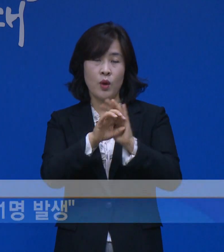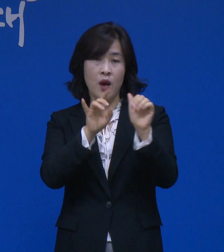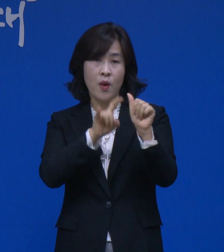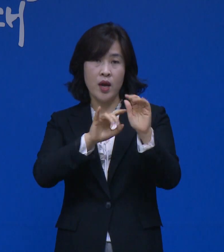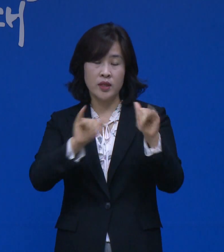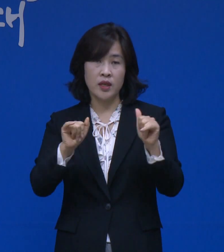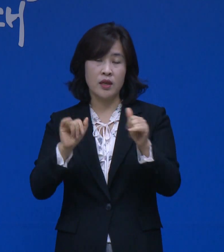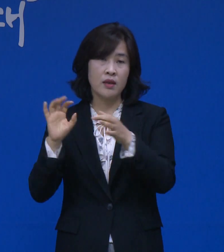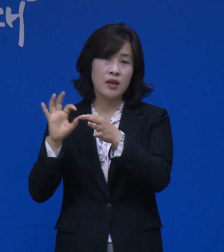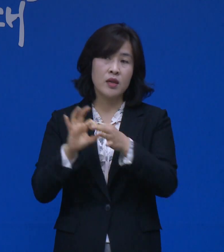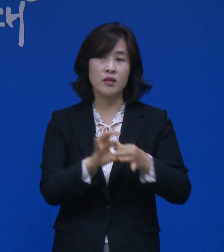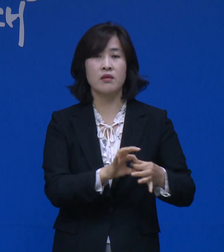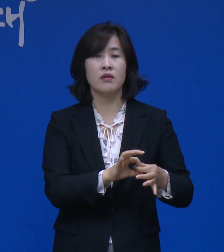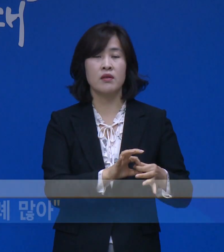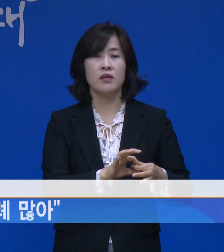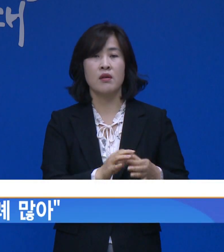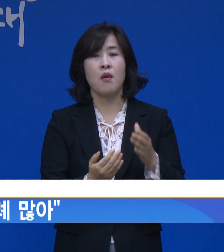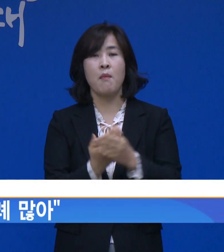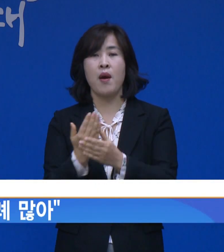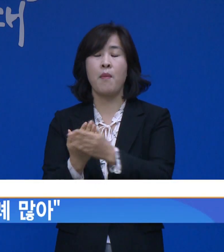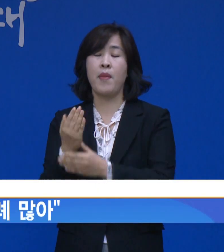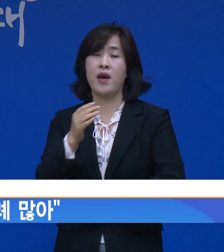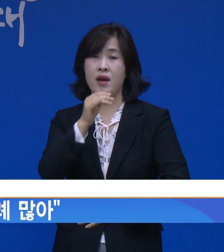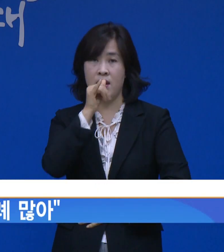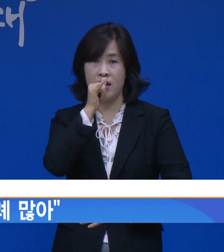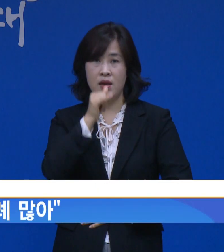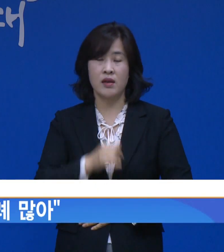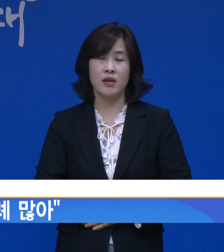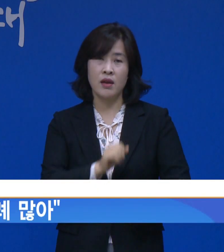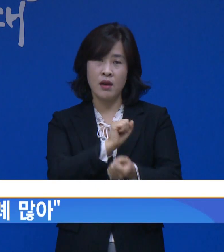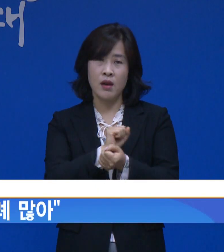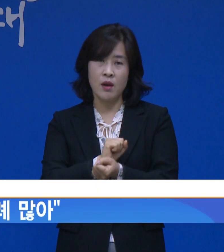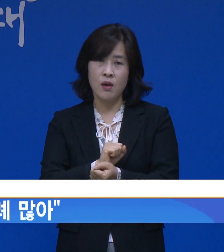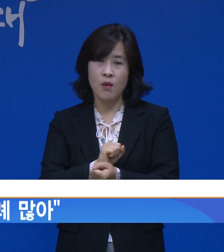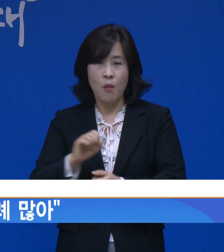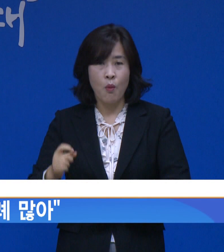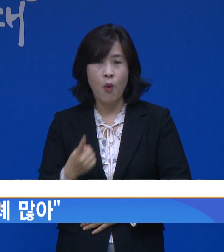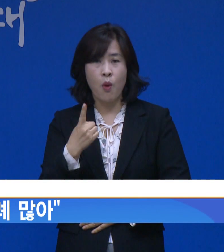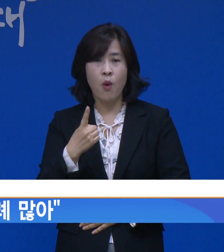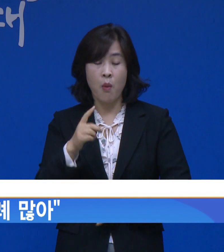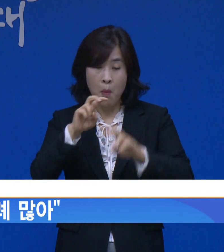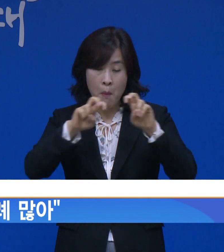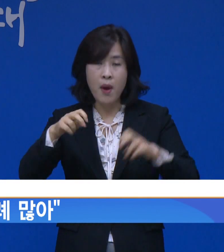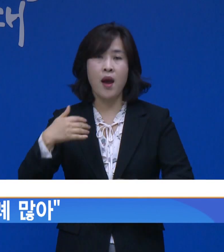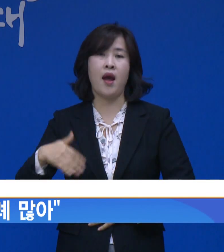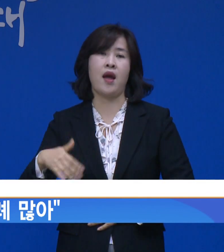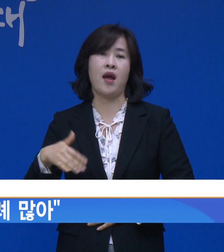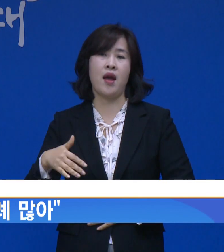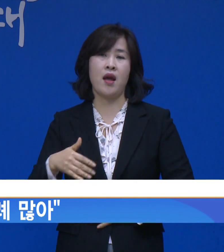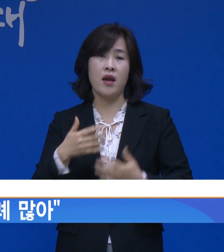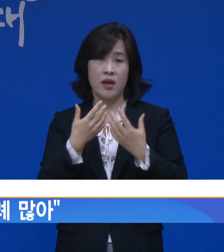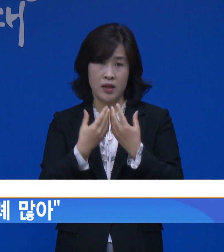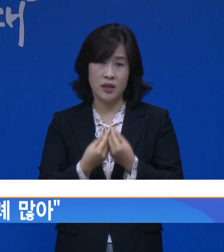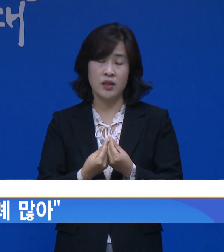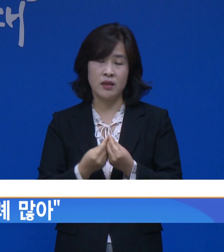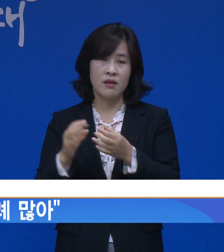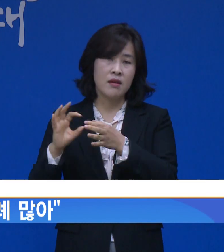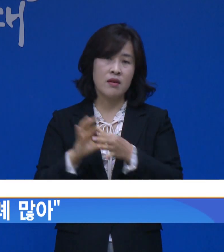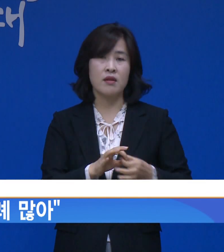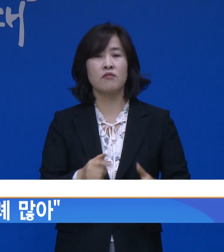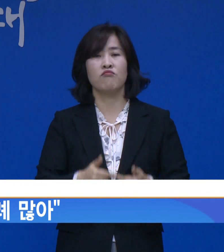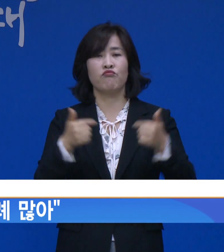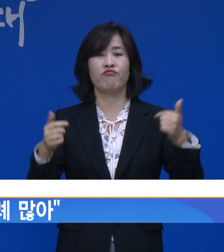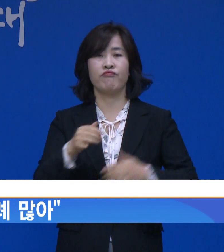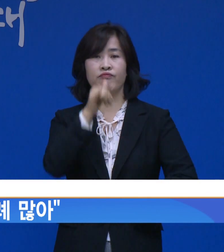확진자가 계속해서 발생하고 있고 감염 경로가 밝혀지지 않는 사례들이 계속